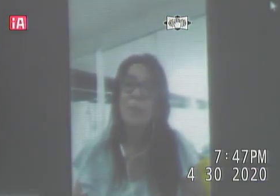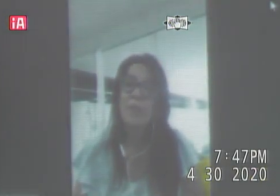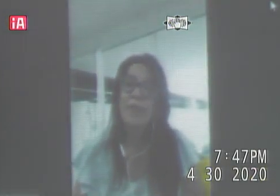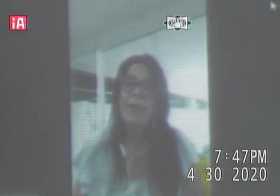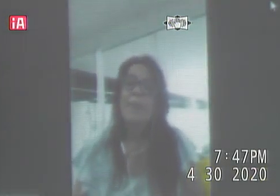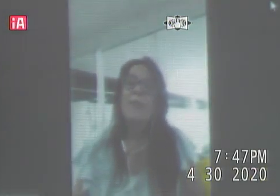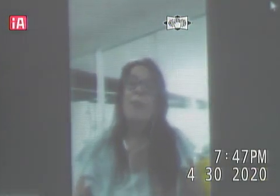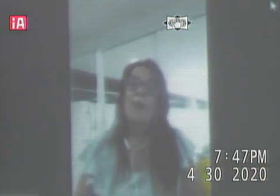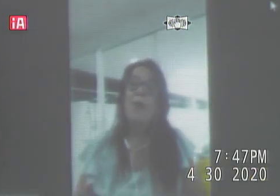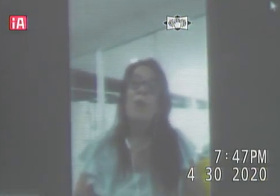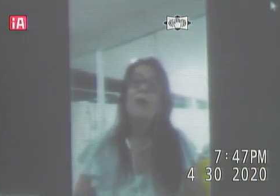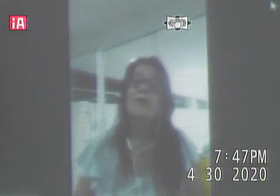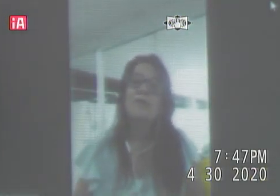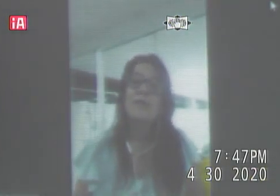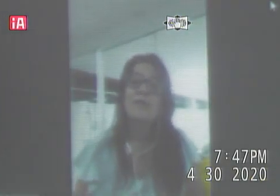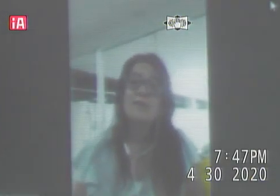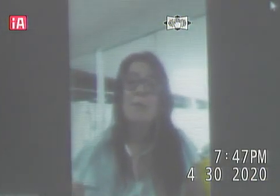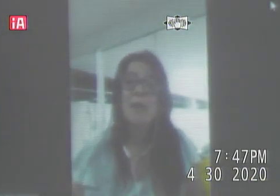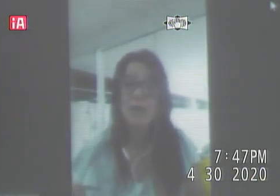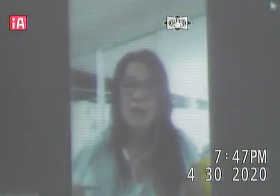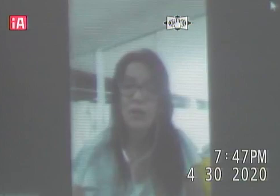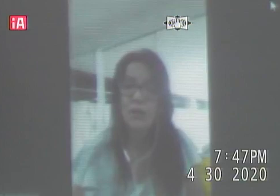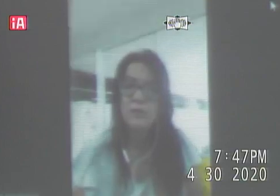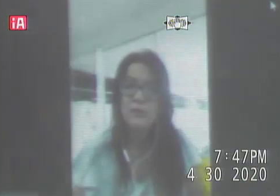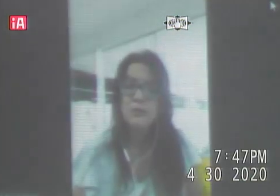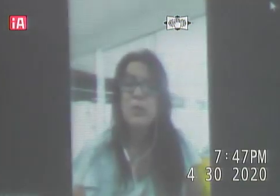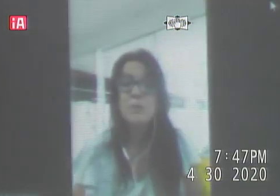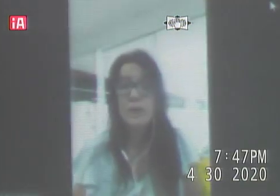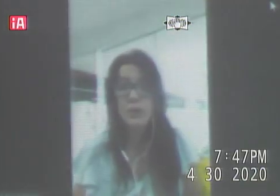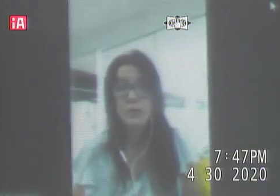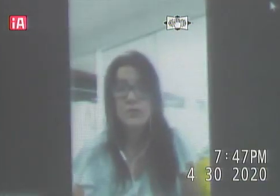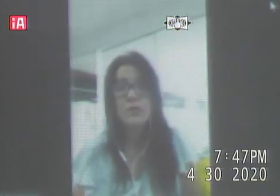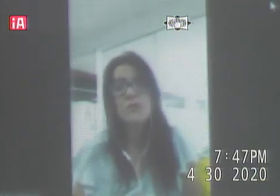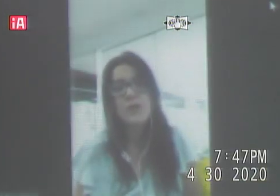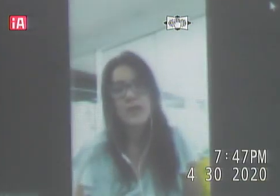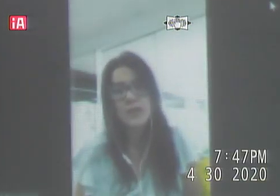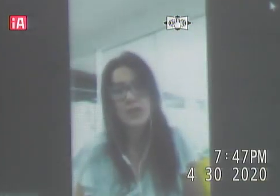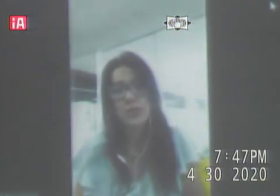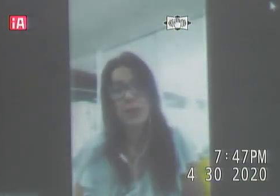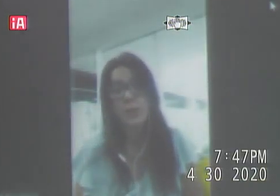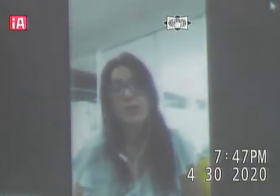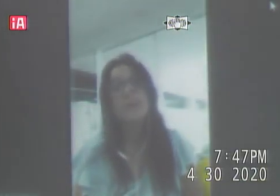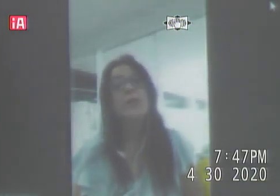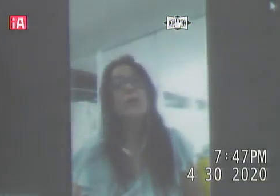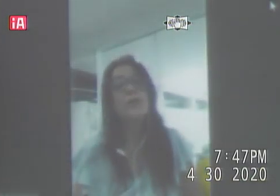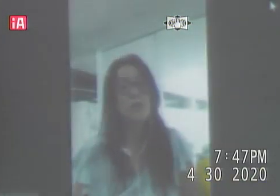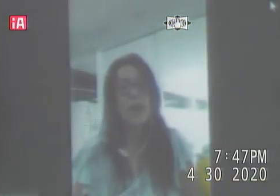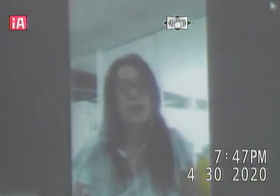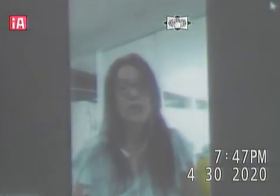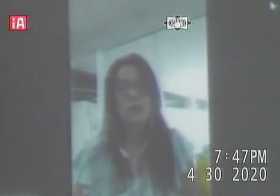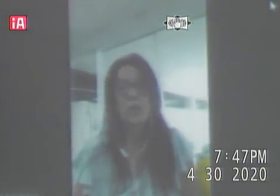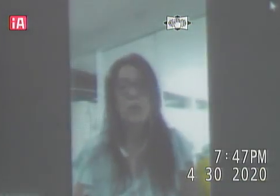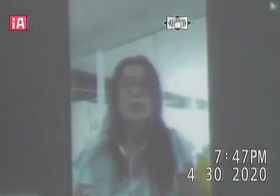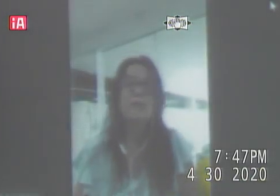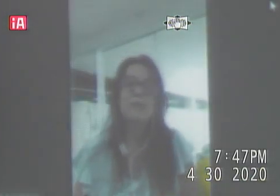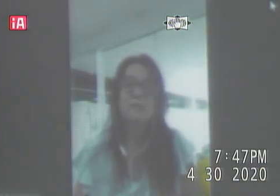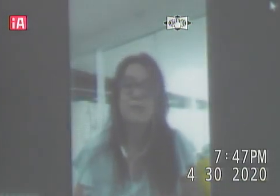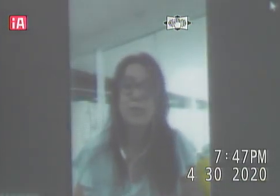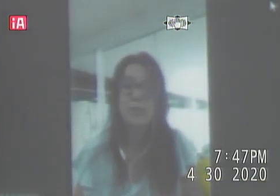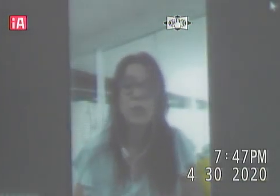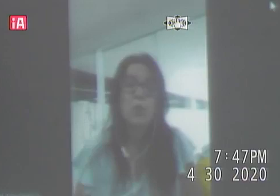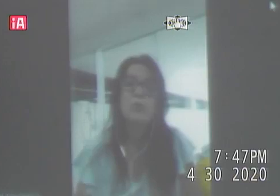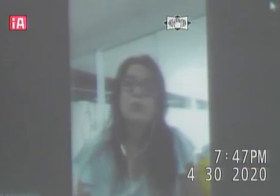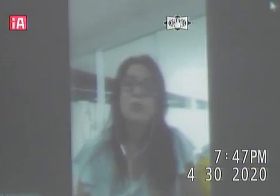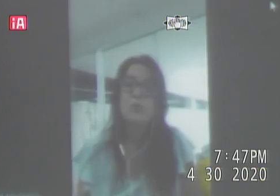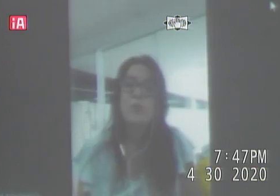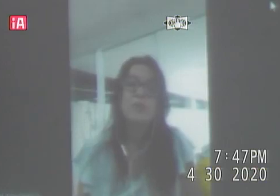sim, uma organização melhor dos bancos, não só da Caixa Econômica. Não é só a Caixa Econômica que está tendo